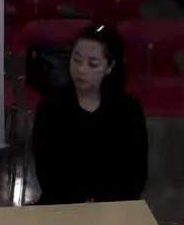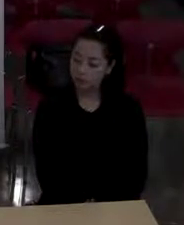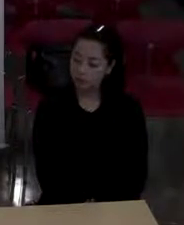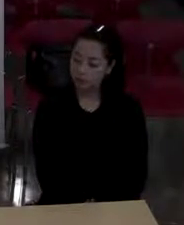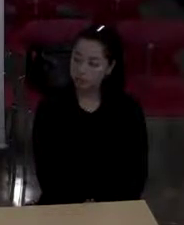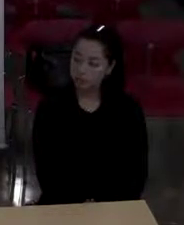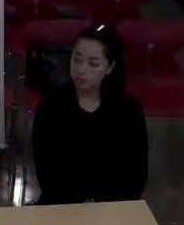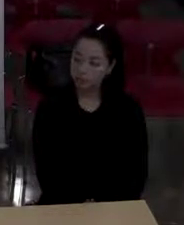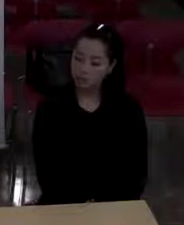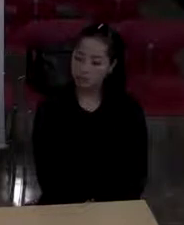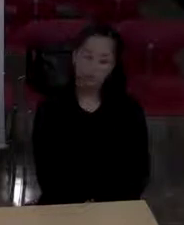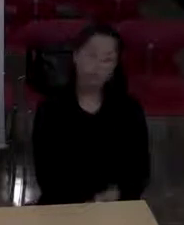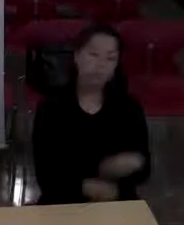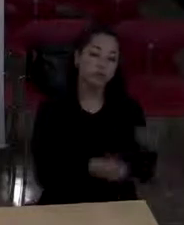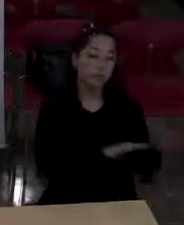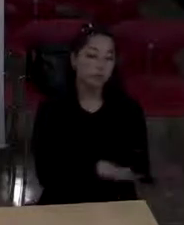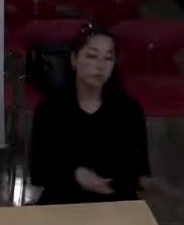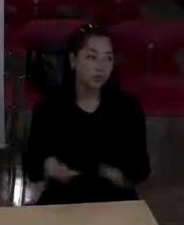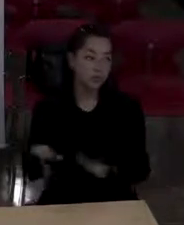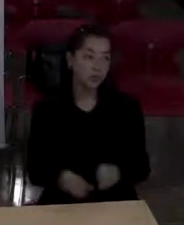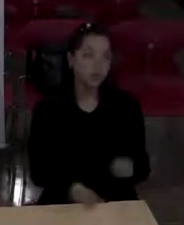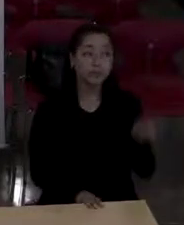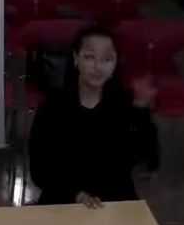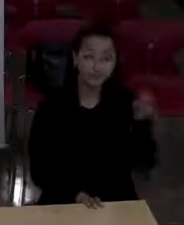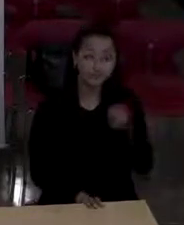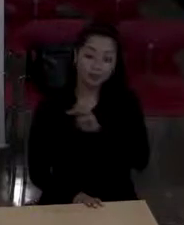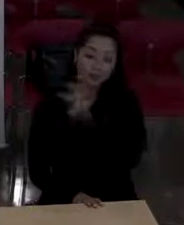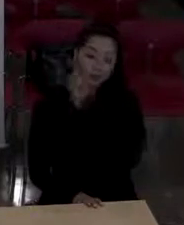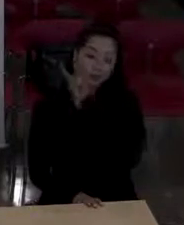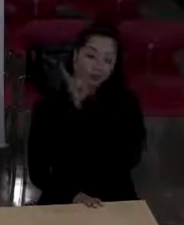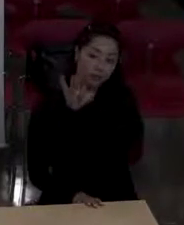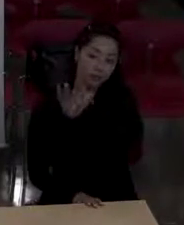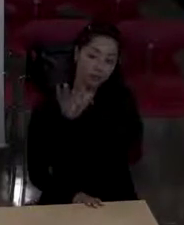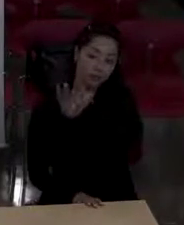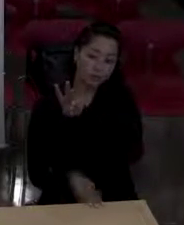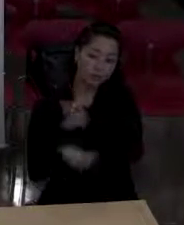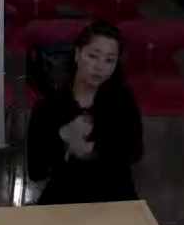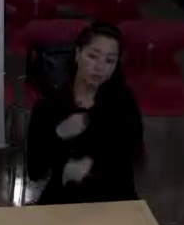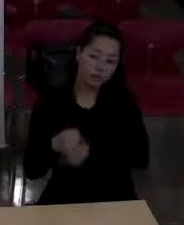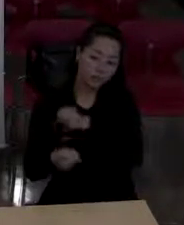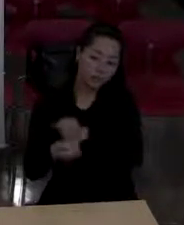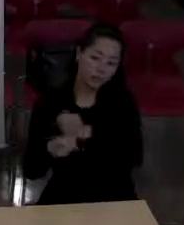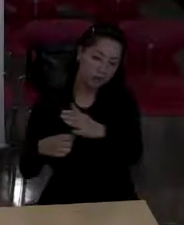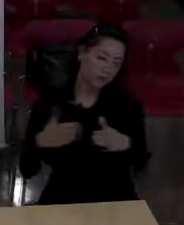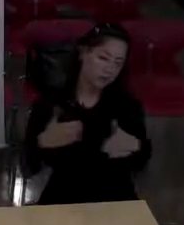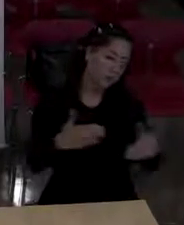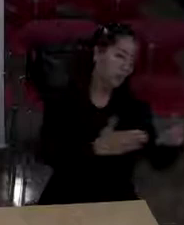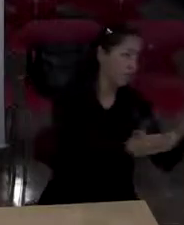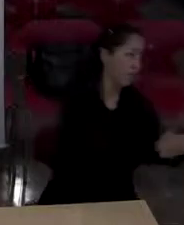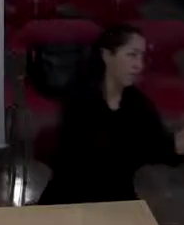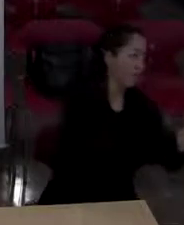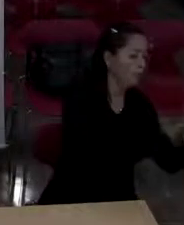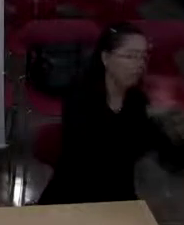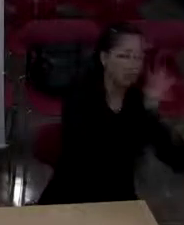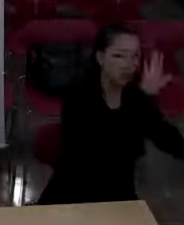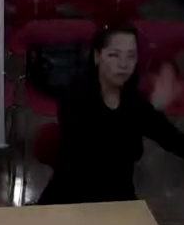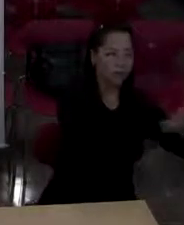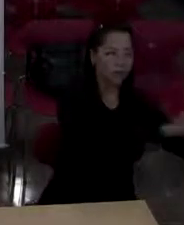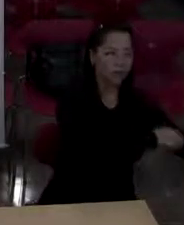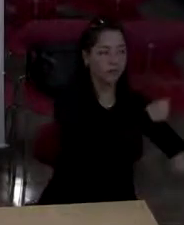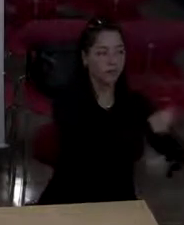En esta etapa, pues ya ha culminado los 3 años, inician otro periodo que ya va desde los 3 a los